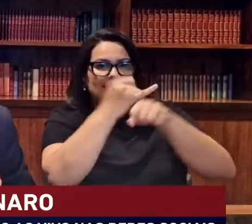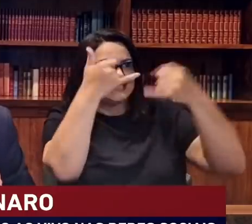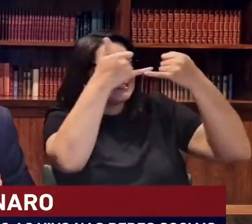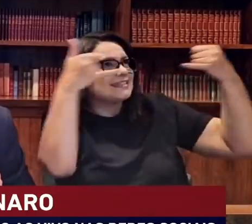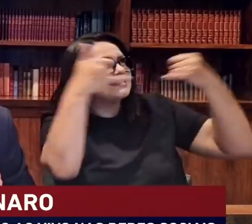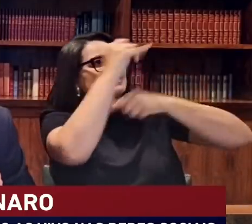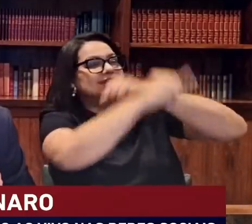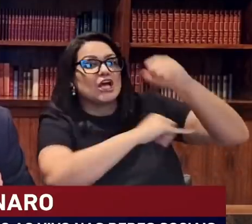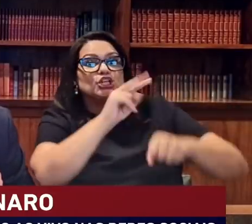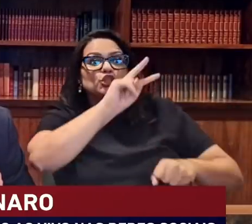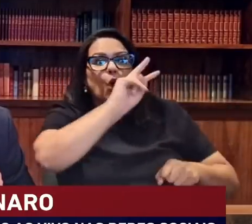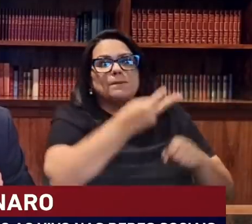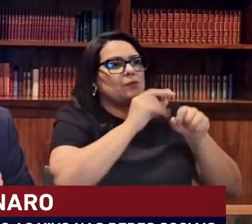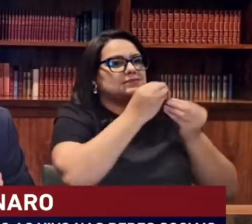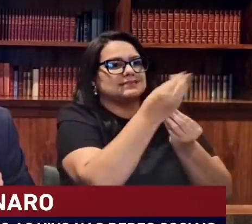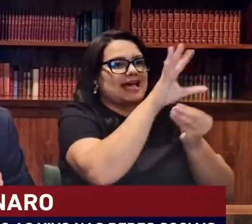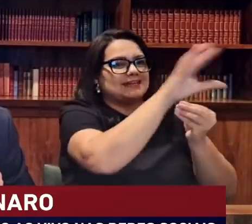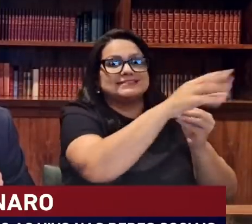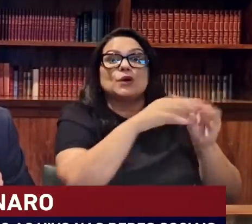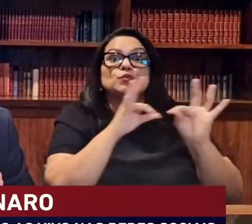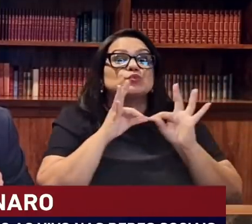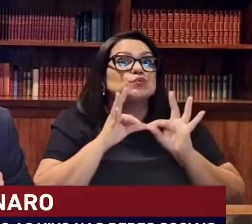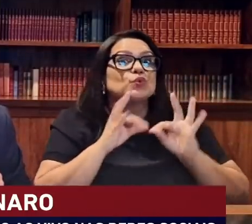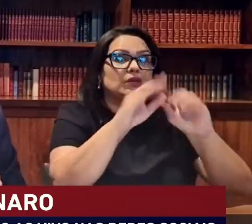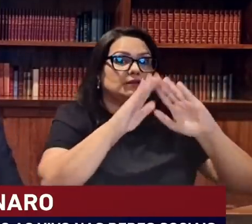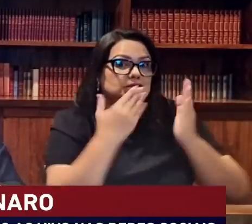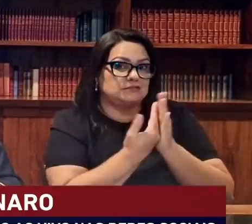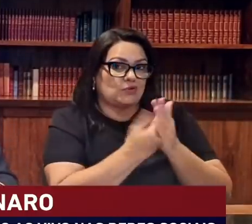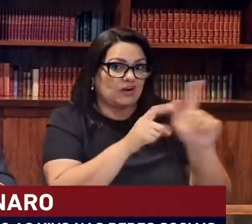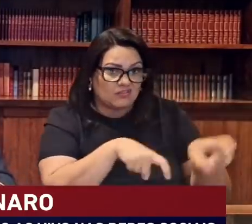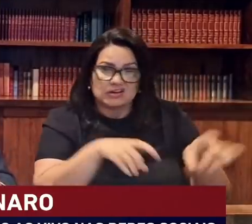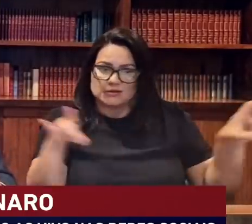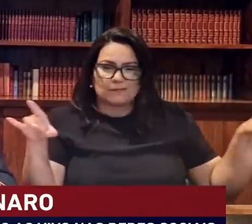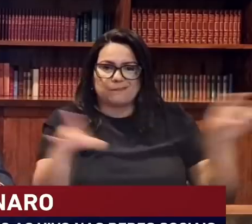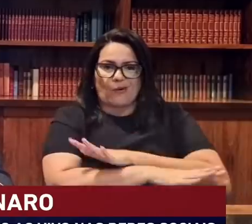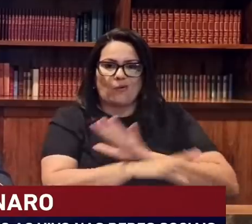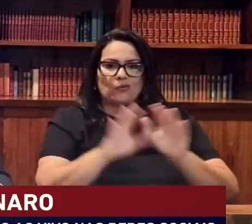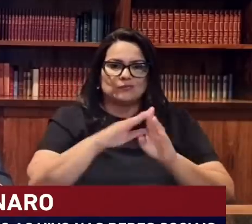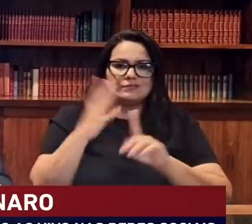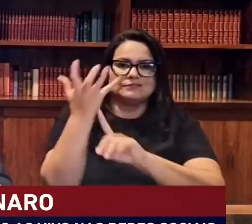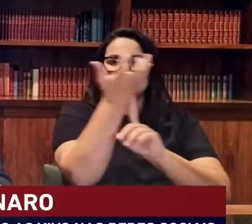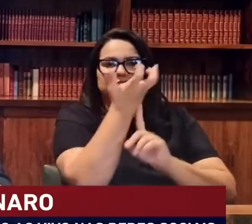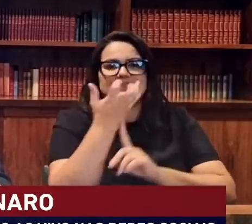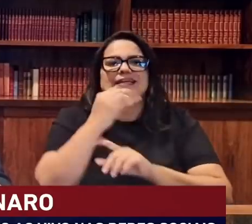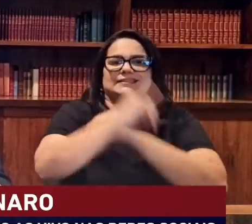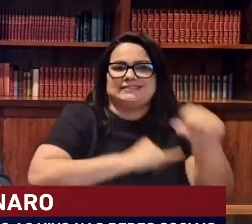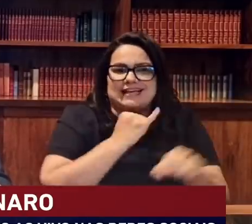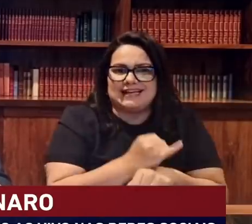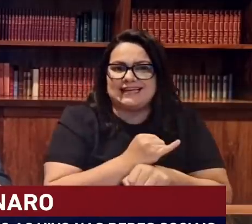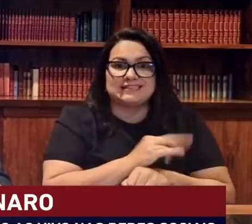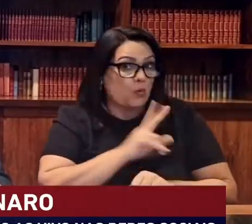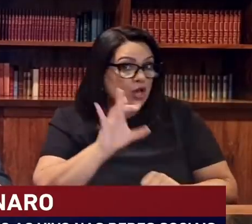dizer, presidente, todas as escolas rurais do Pará estão conectadas. Mas não é só para a educação. Na